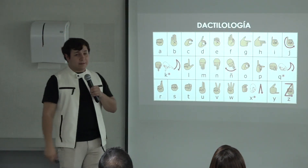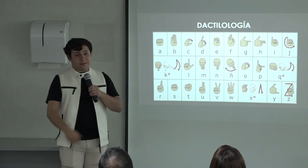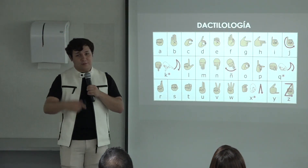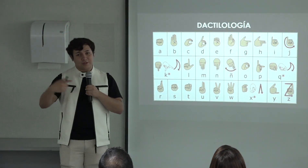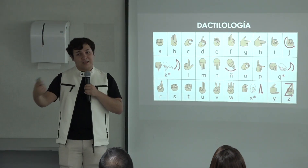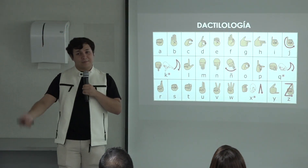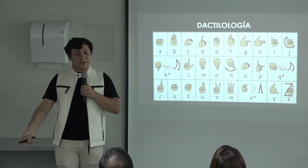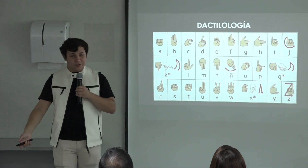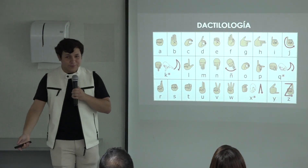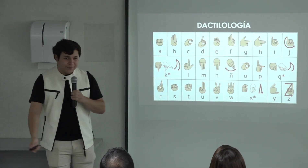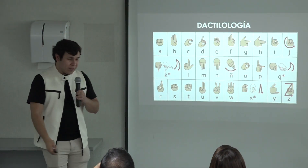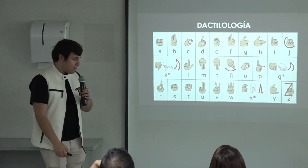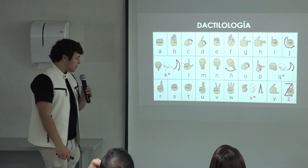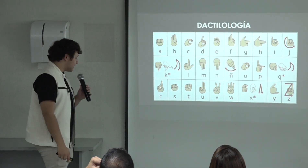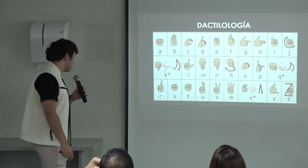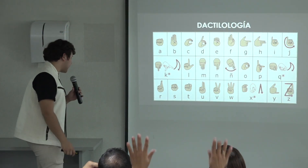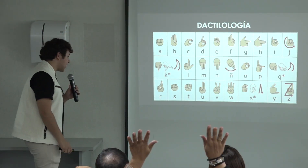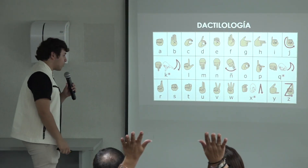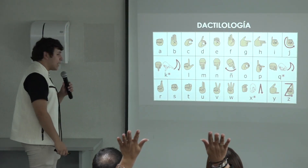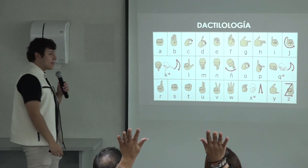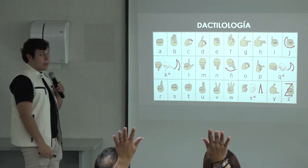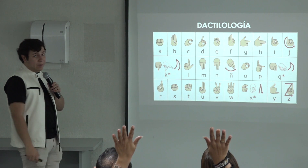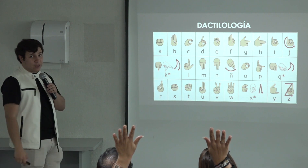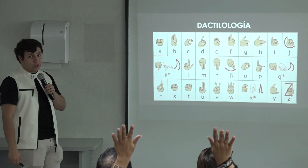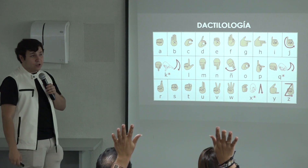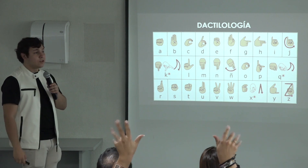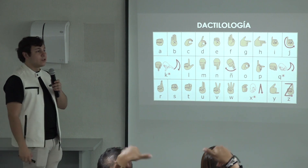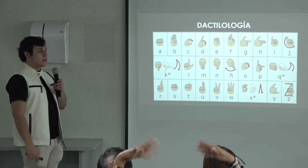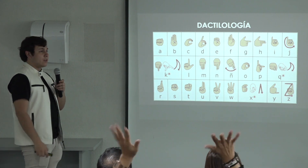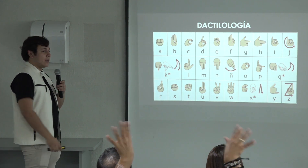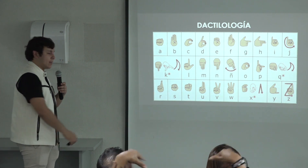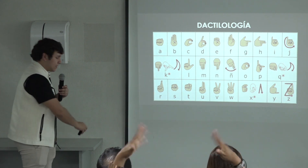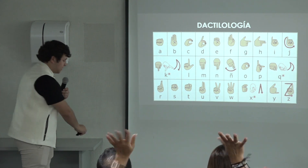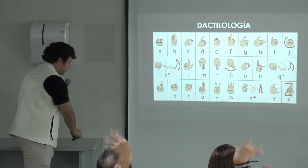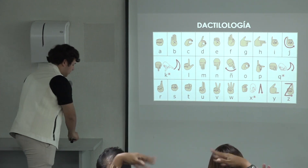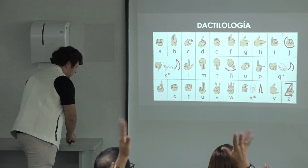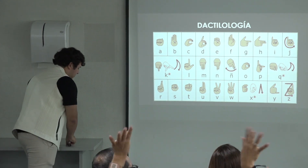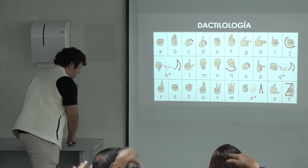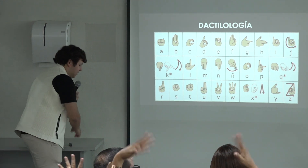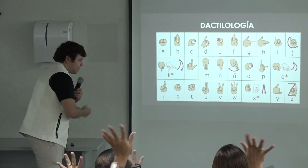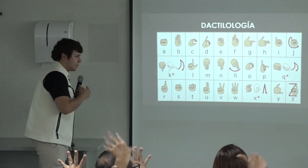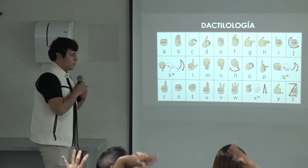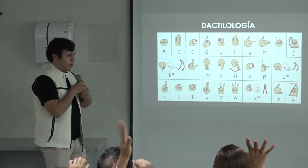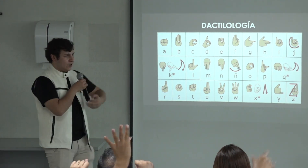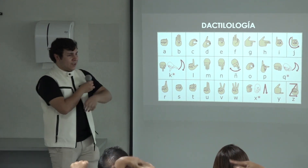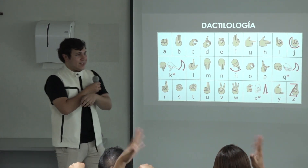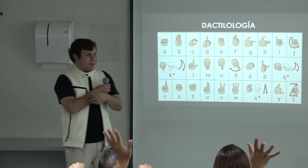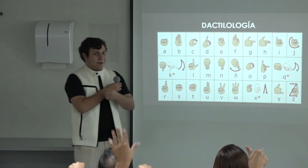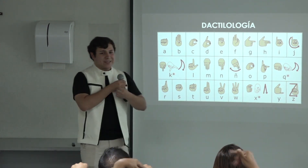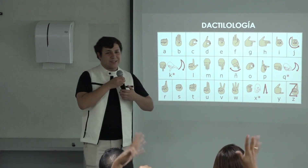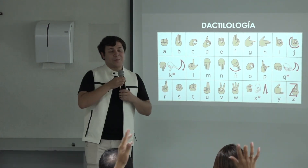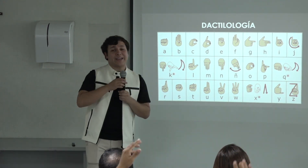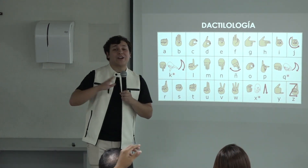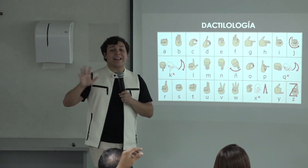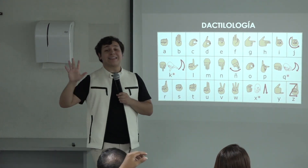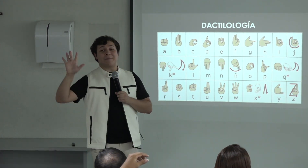levantemos nuestras manos. Vamos a hacer un pequeño calentamiento. Aquí sí necesito mis manitas. Bueno, Vamos a hacer un pequeño